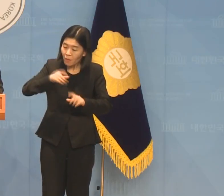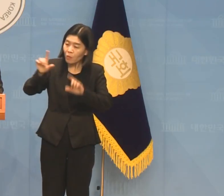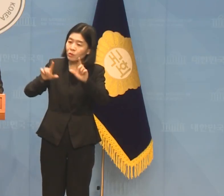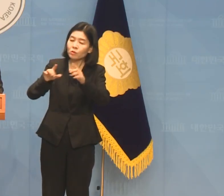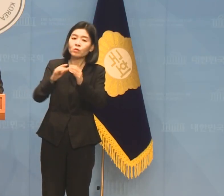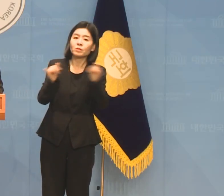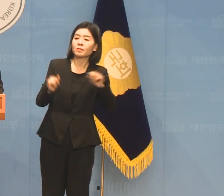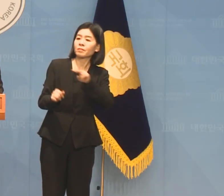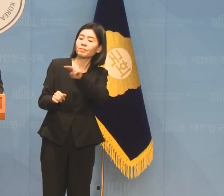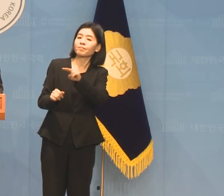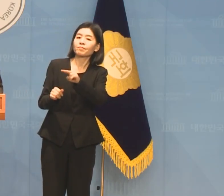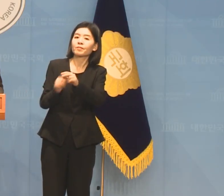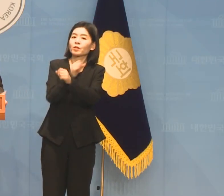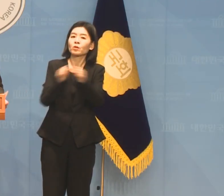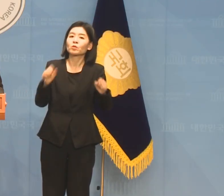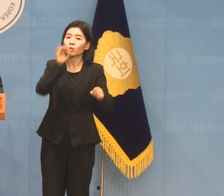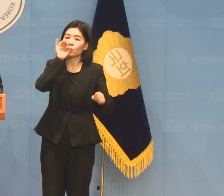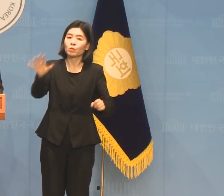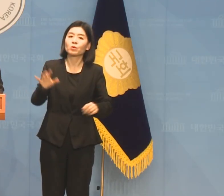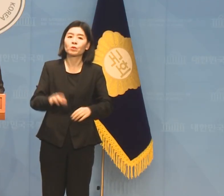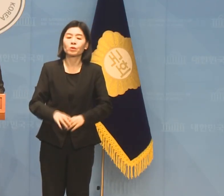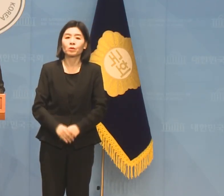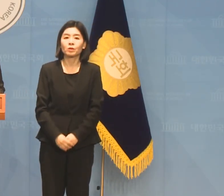않을 것입니다.